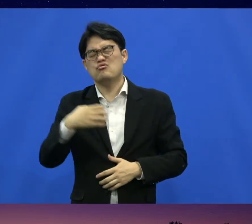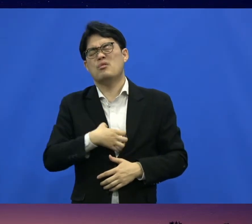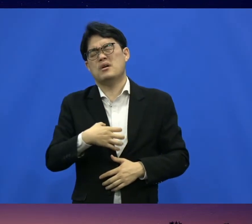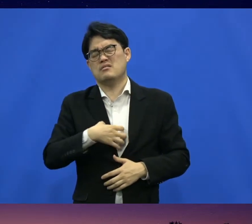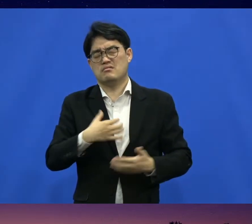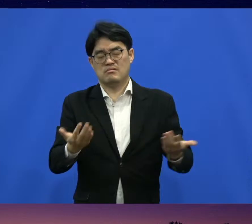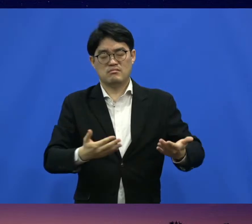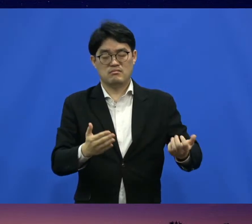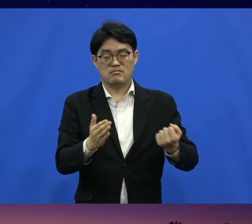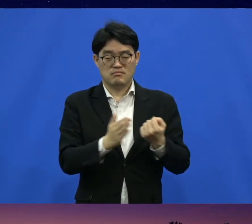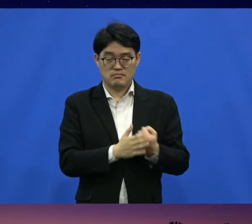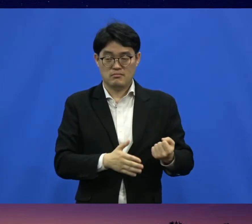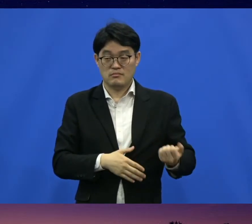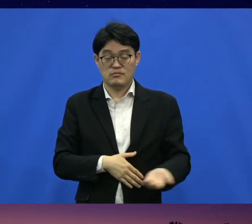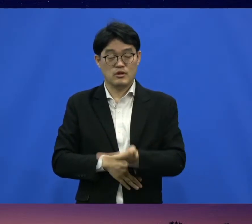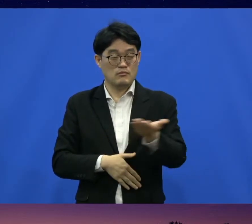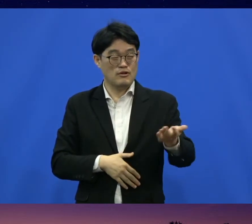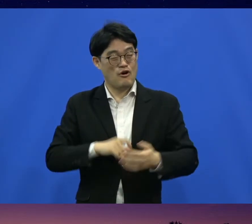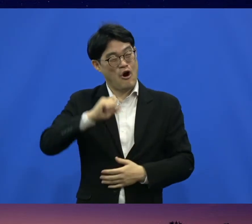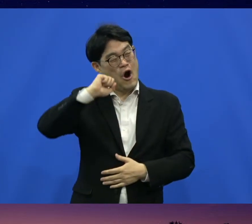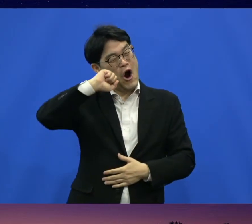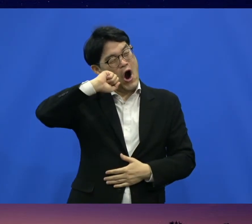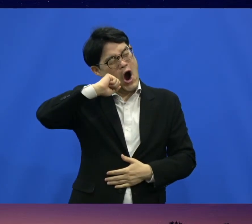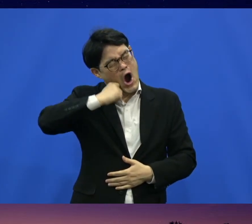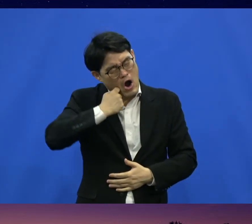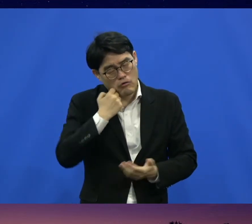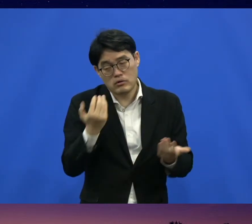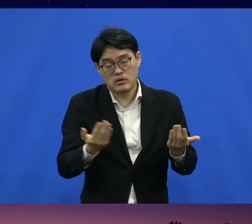여러분, 어려운 일은 부담스러운 거예요. 피하고 싶은 것입니다.